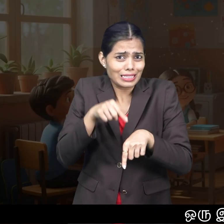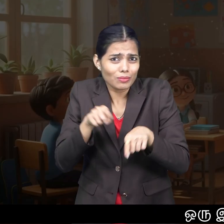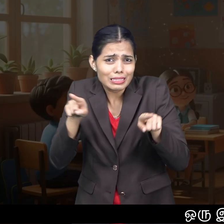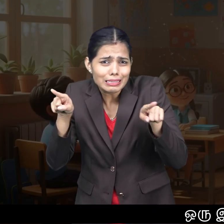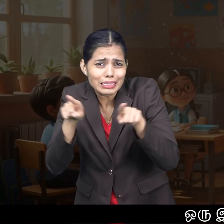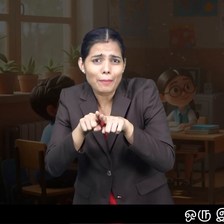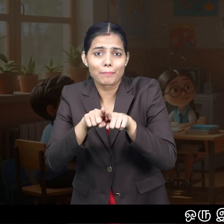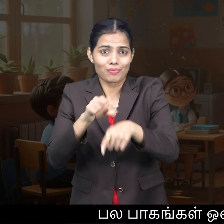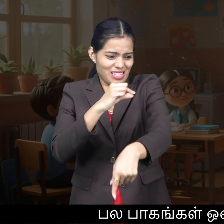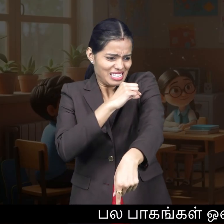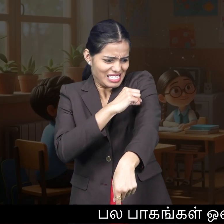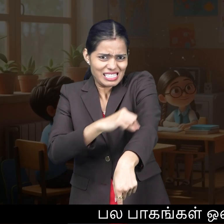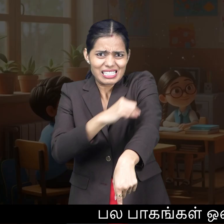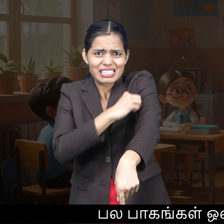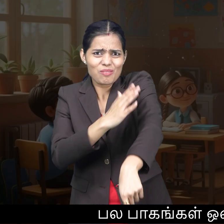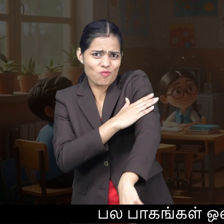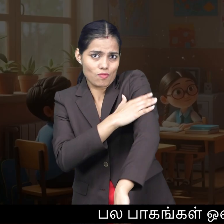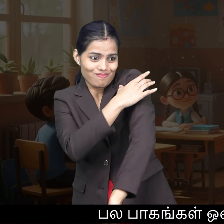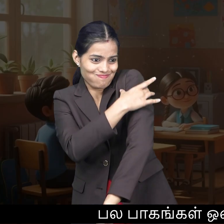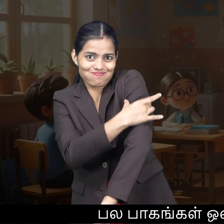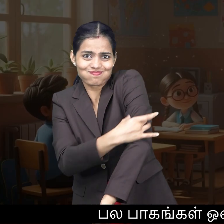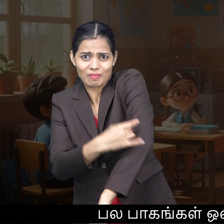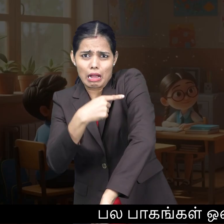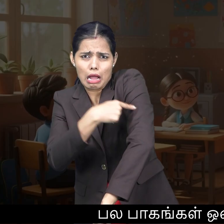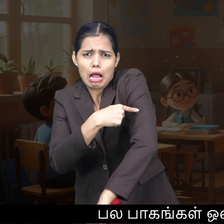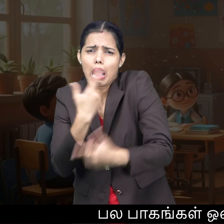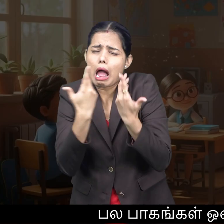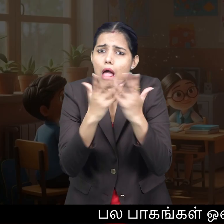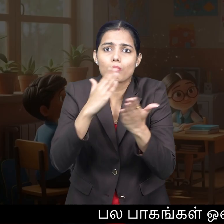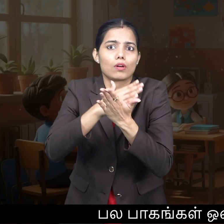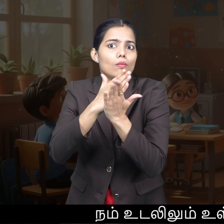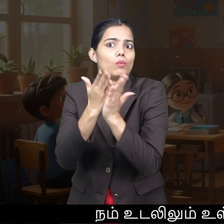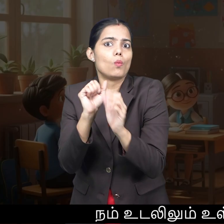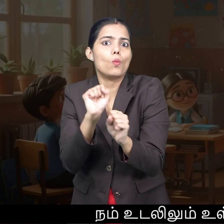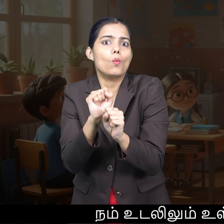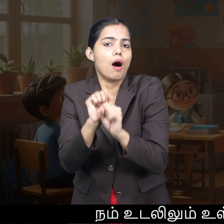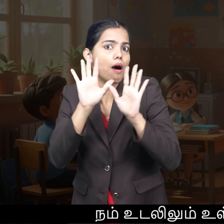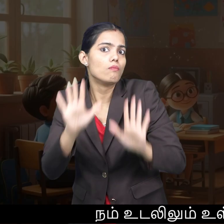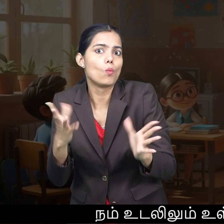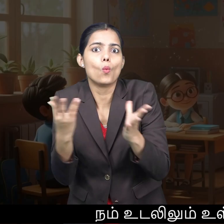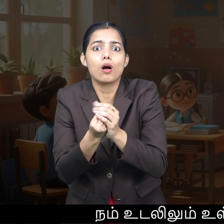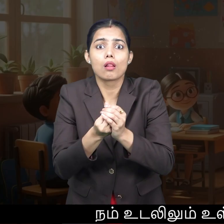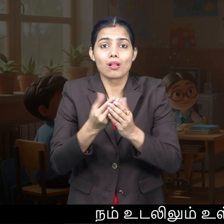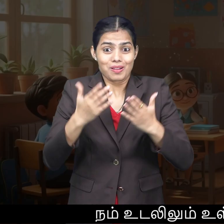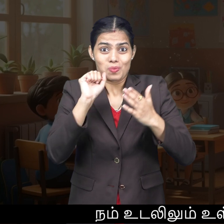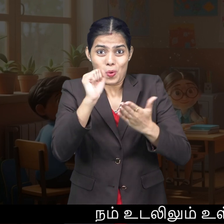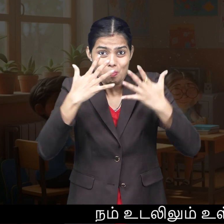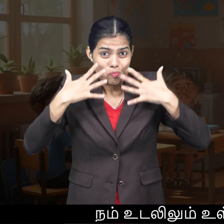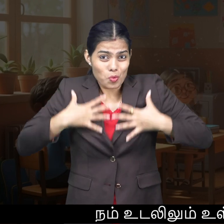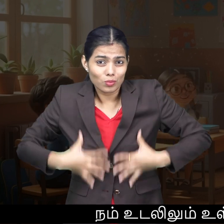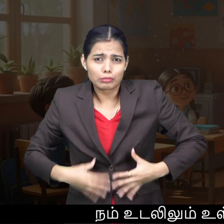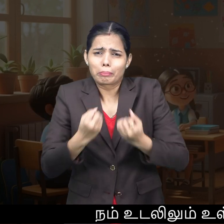ஒரு இயந்திரத்தில் பல பாகங்கள் ஒன்றாக இணைந்து செயல்படுவது போல நம் உடலிலும் பல பாகங்கள்